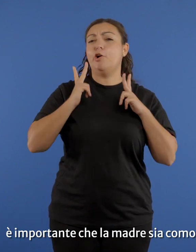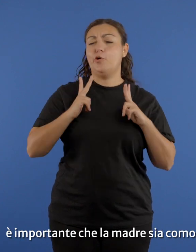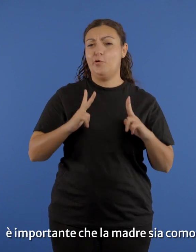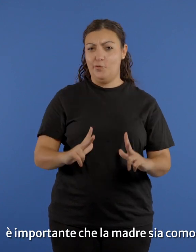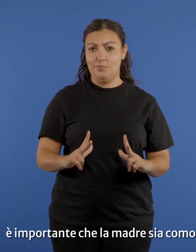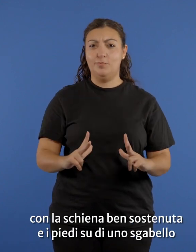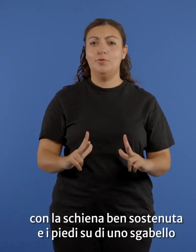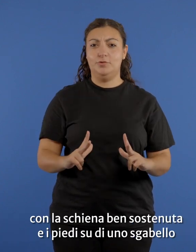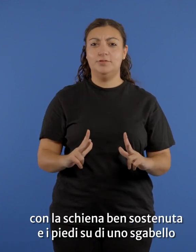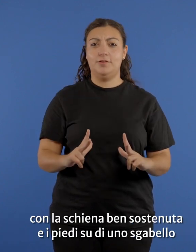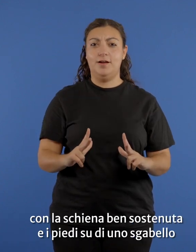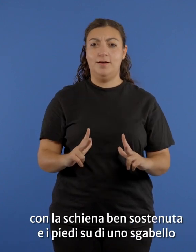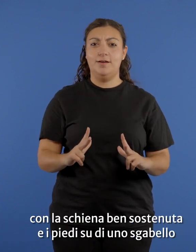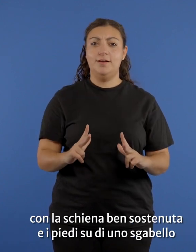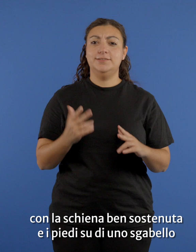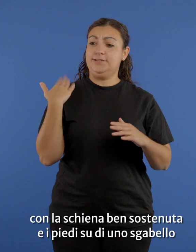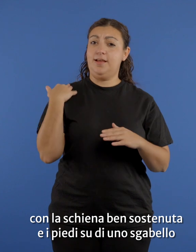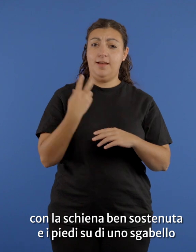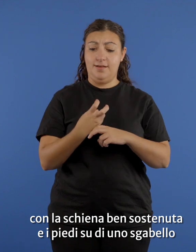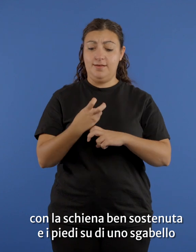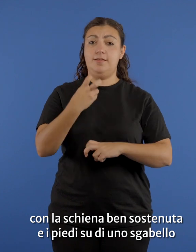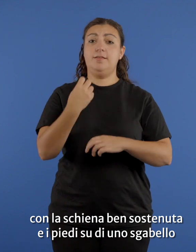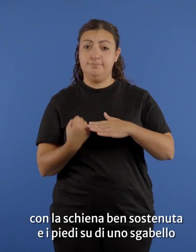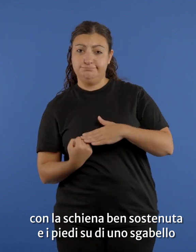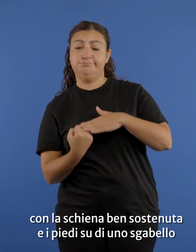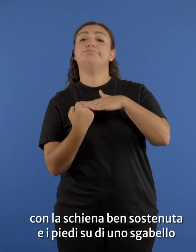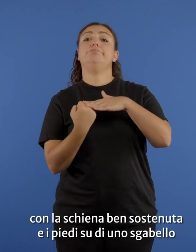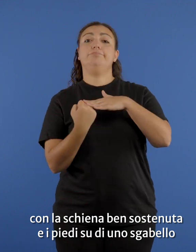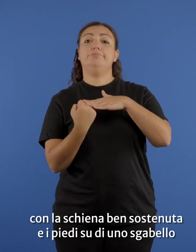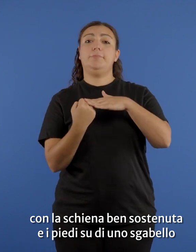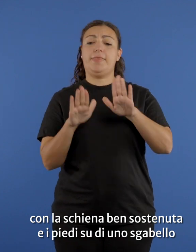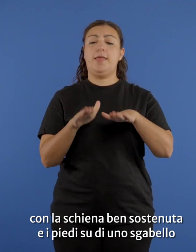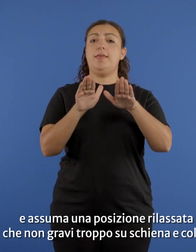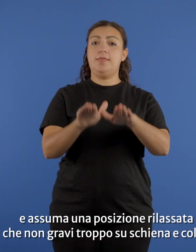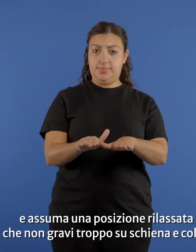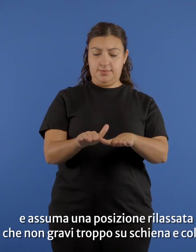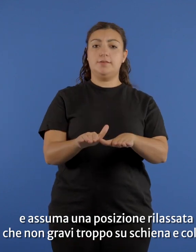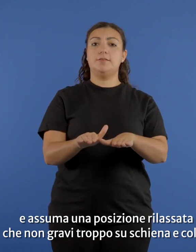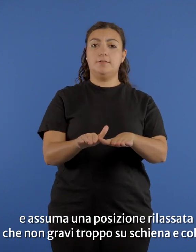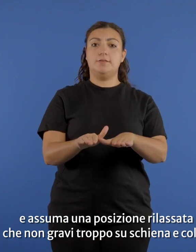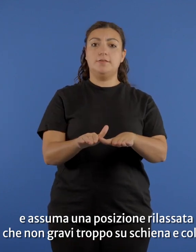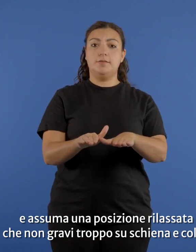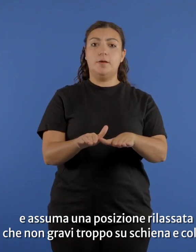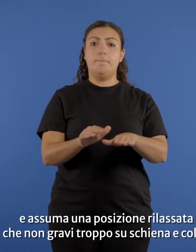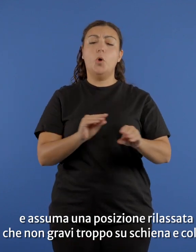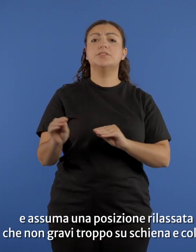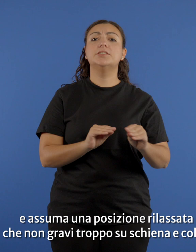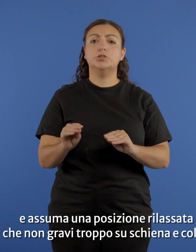comoda con la schiena ben sostenuta e i piedi su di uno sgabello ed assuma una posizione rilassata che non